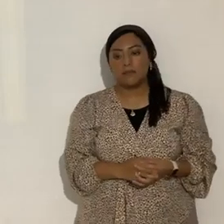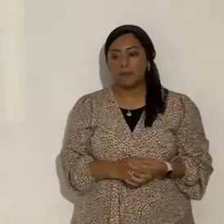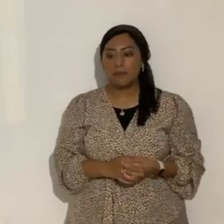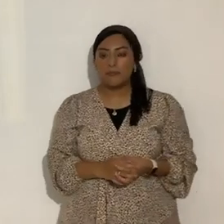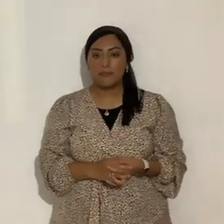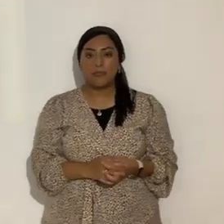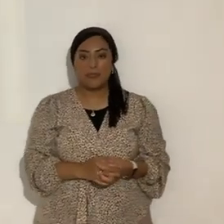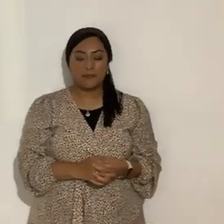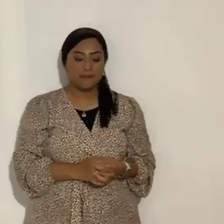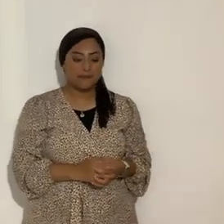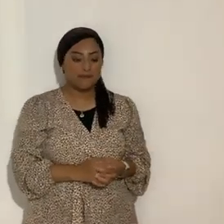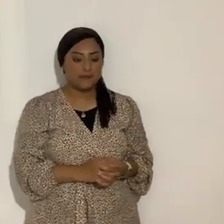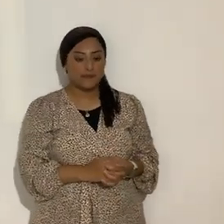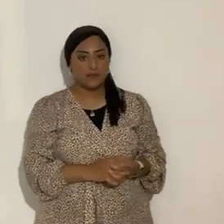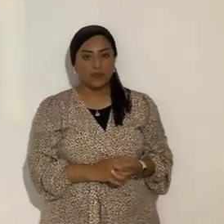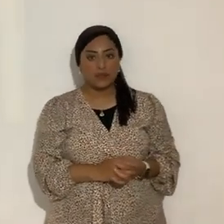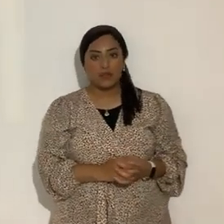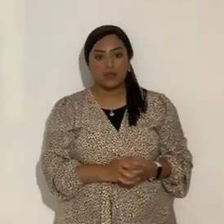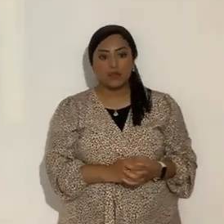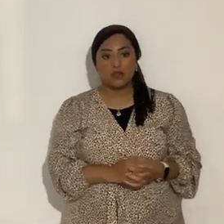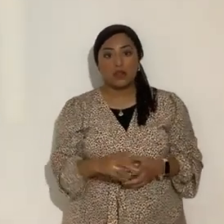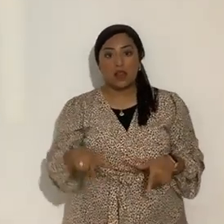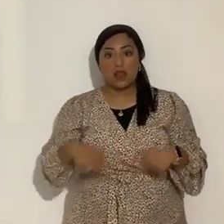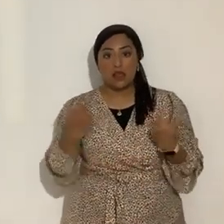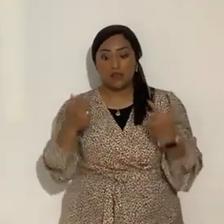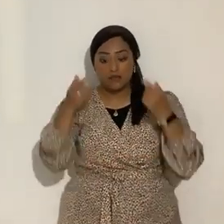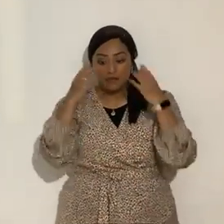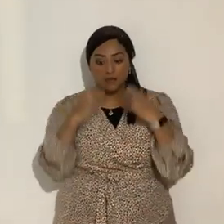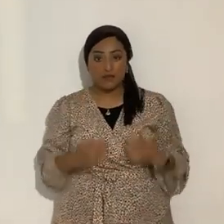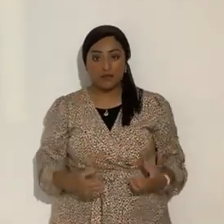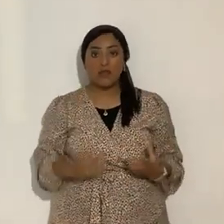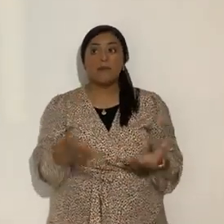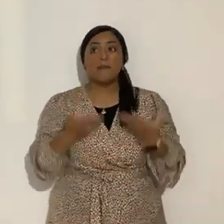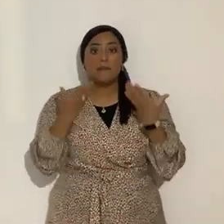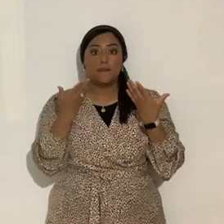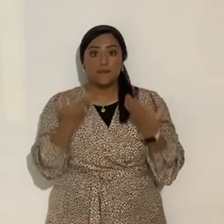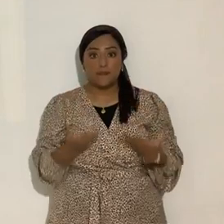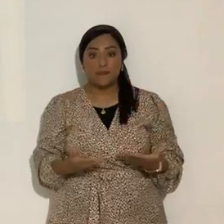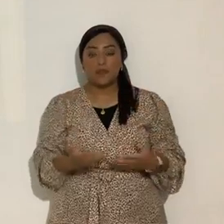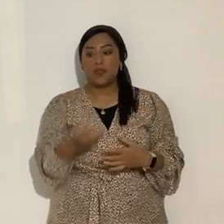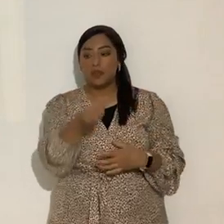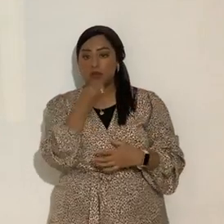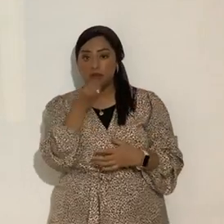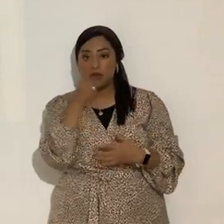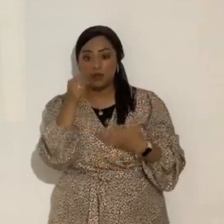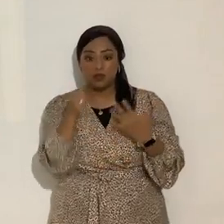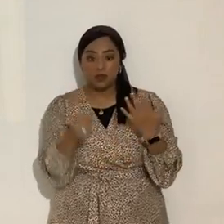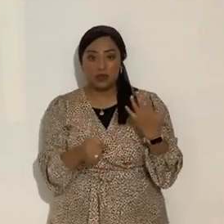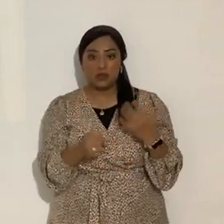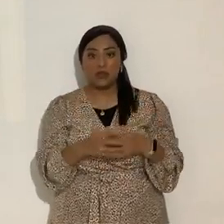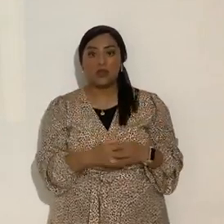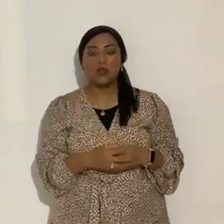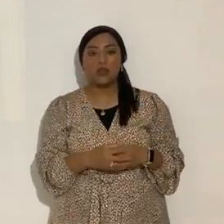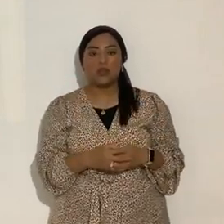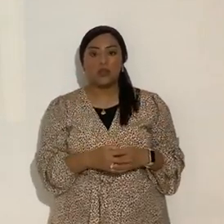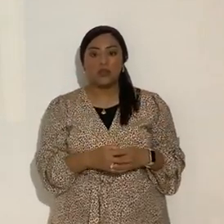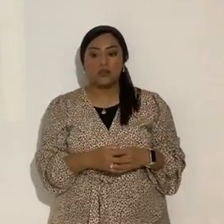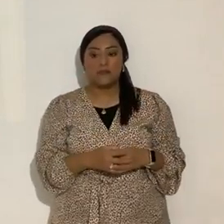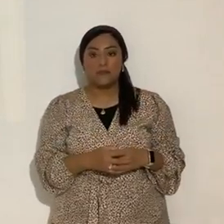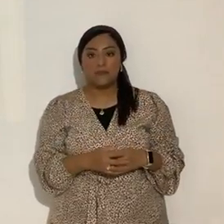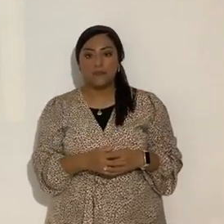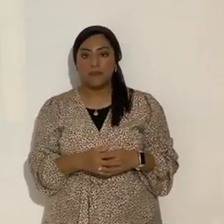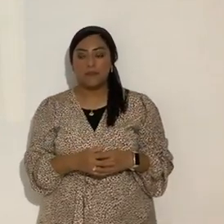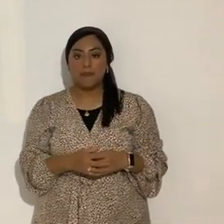pero viven, pero están muertos. O sea, viven físicamente, respiran y demás, comen y demás. Hasta maldicen,